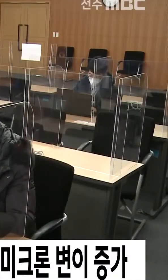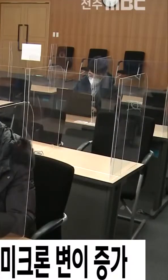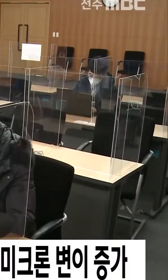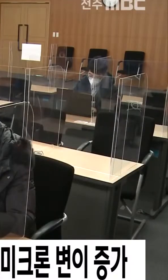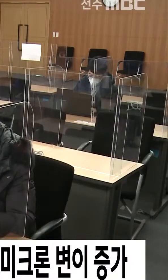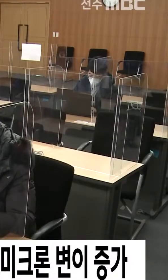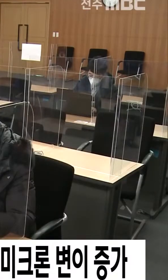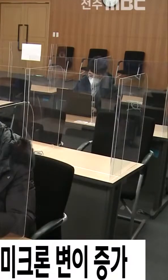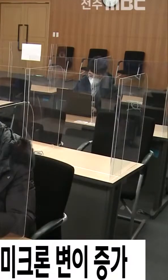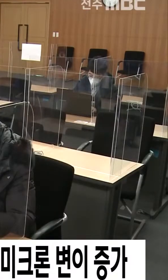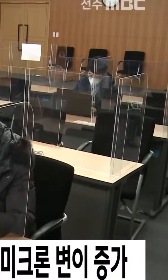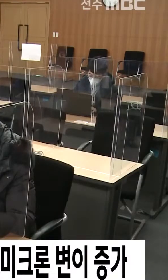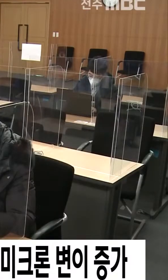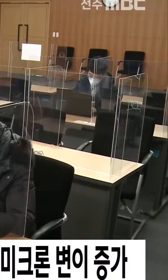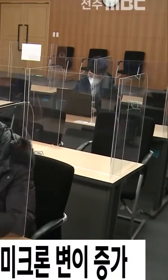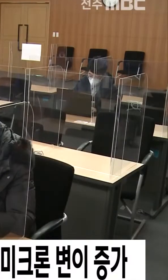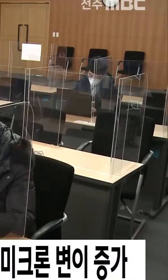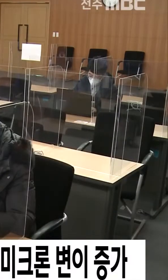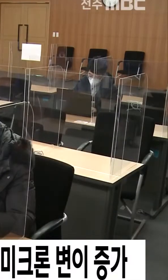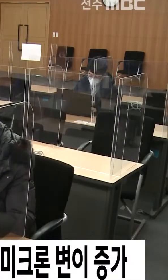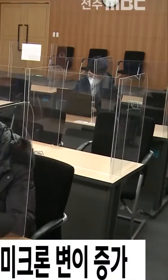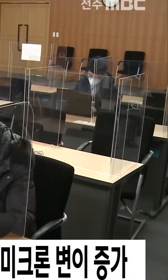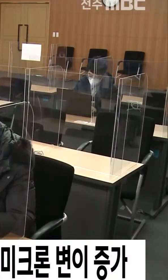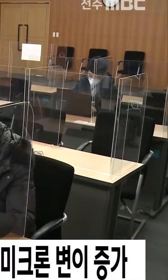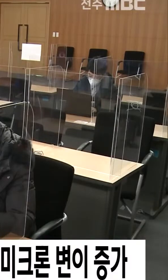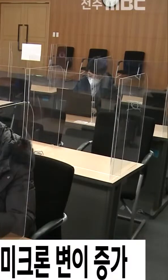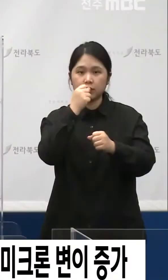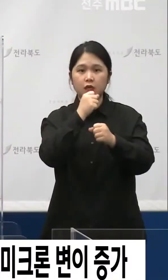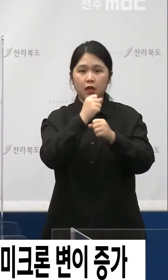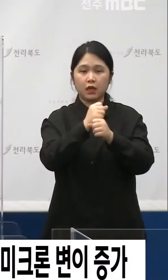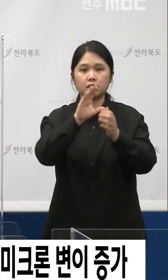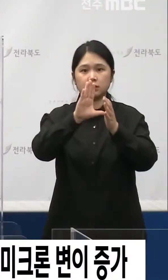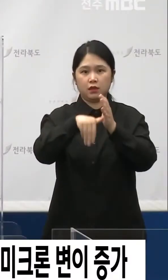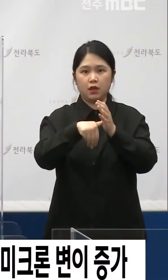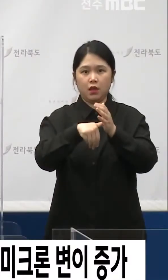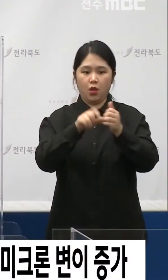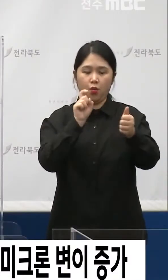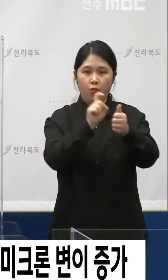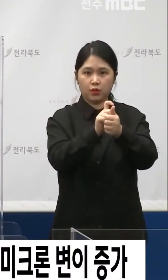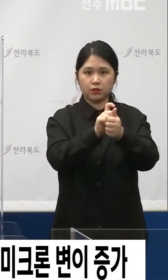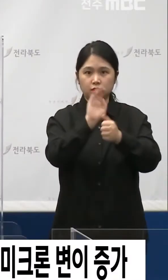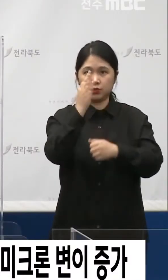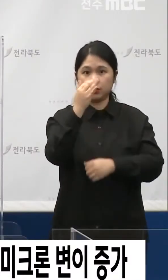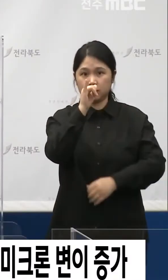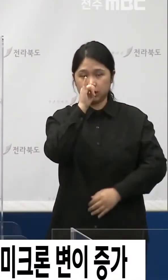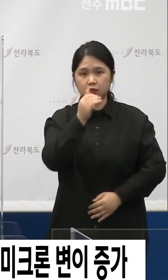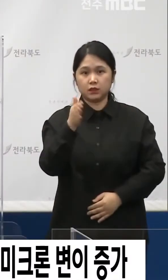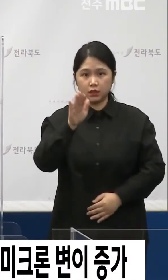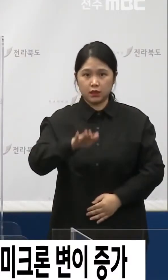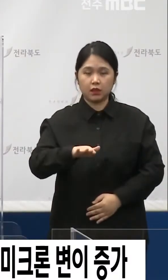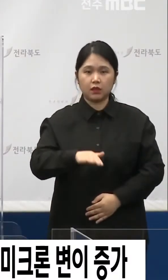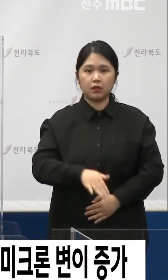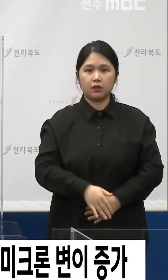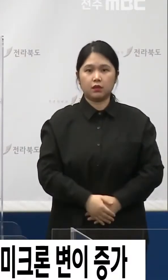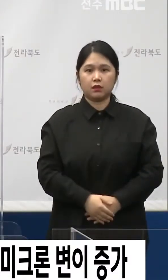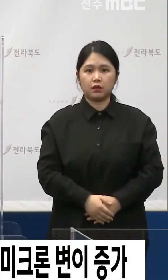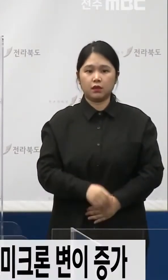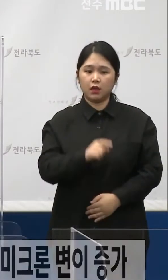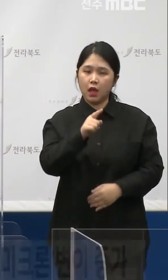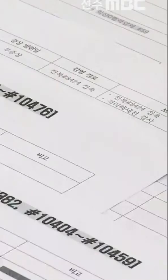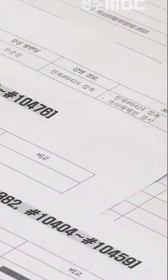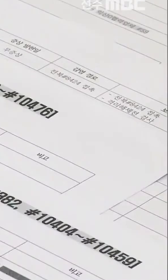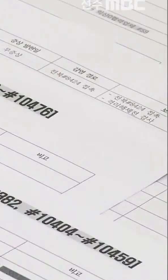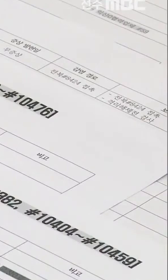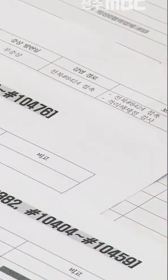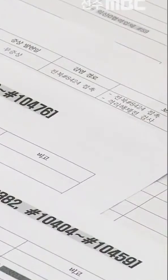감염자 48명 중 10명의 5 미크론 변위 로 추가 확인됐습니다 현재까지 돈의 미크론 편의를 확정된